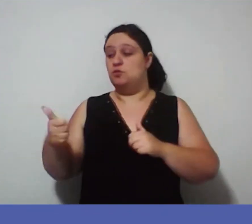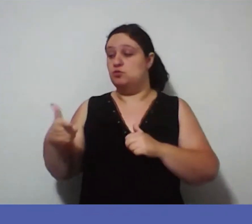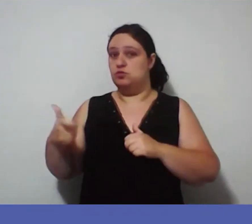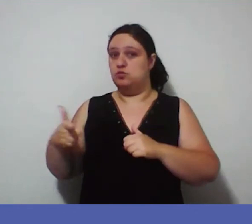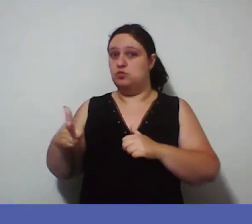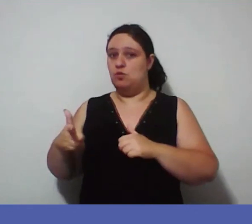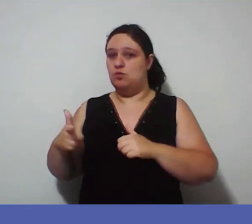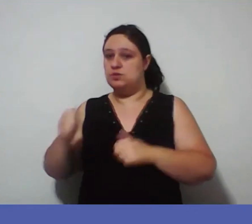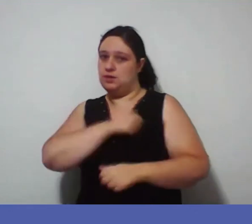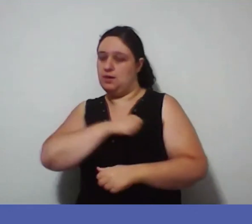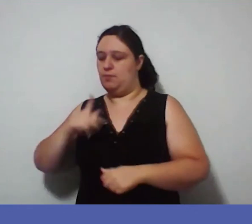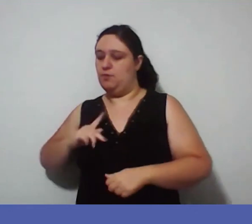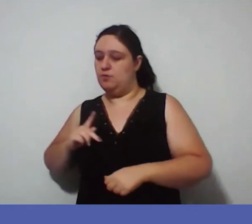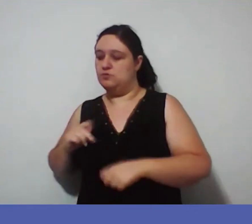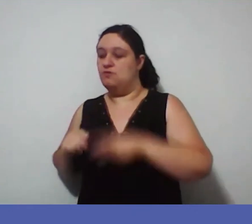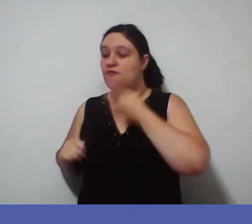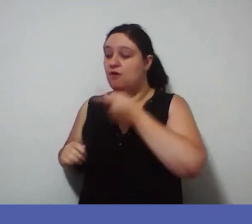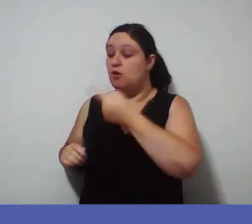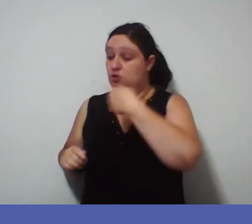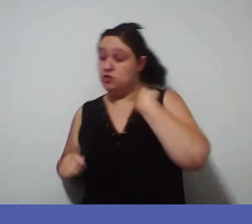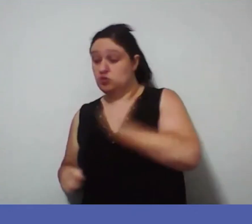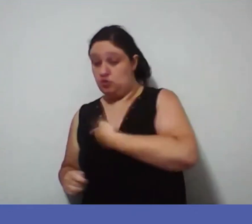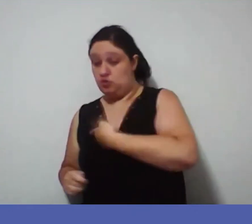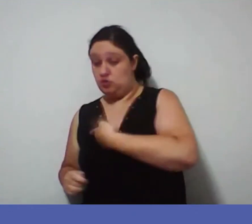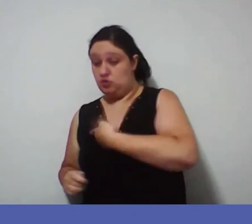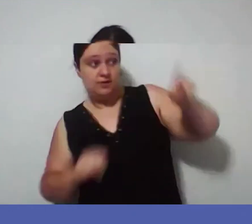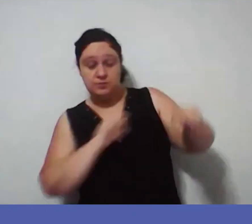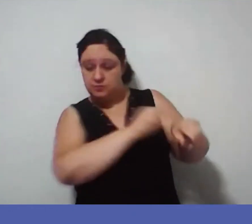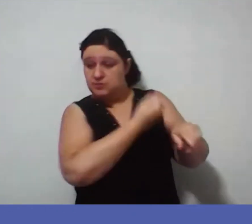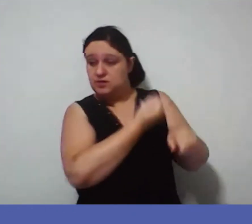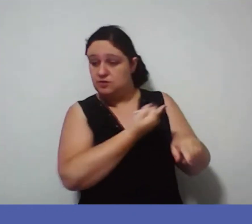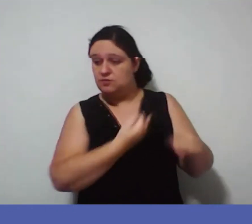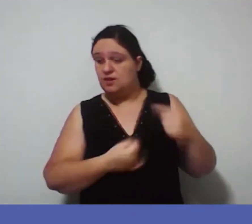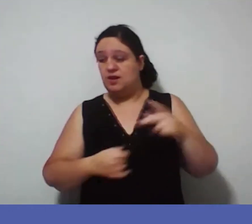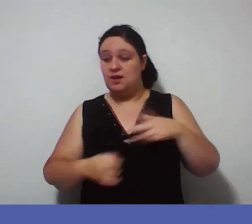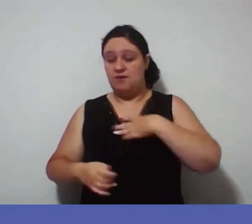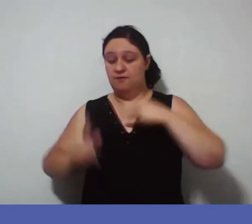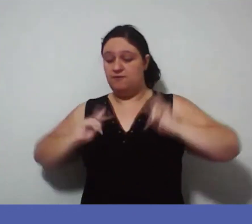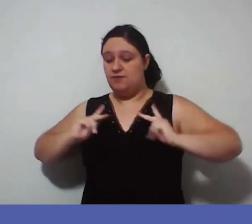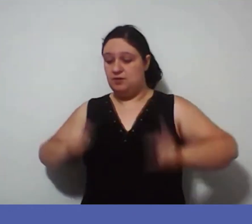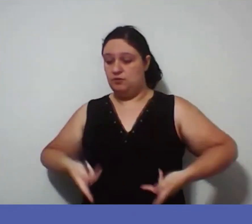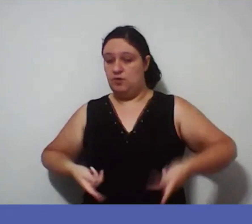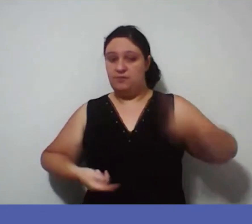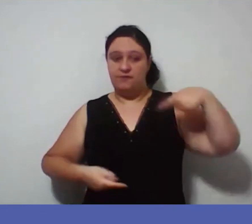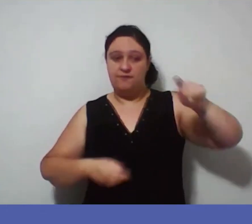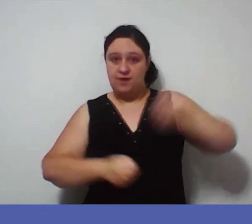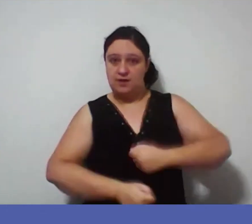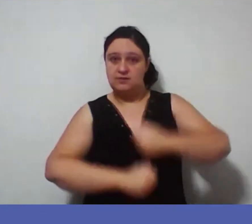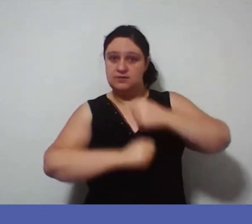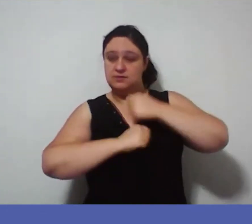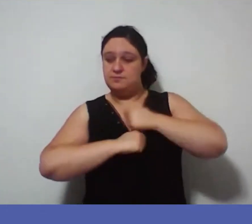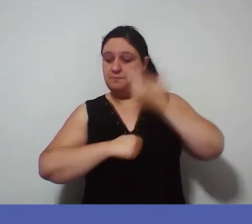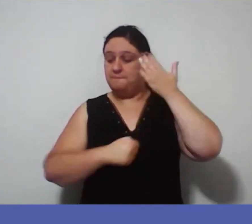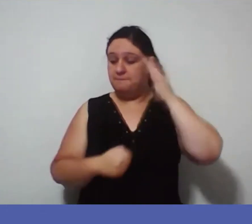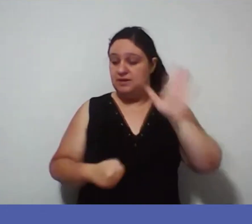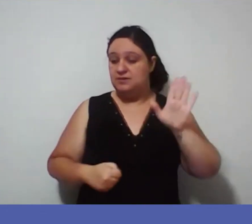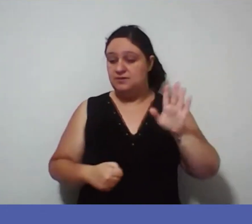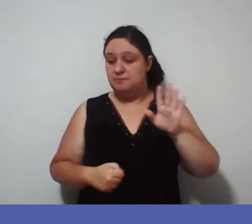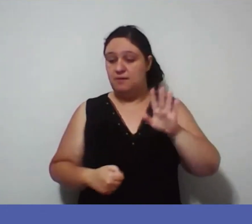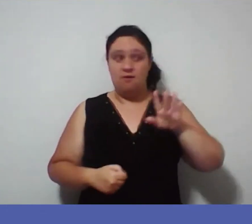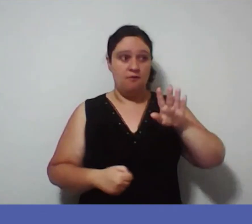que subimos para Jerusalém, e o Filho do Homem será entregue aos principais sacerdotes e aos escribas, eles o condenarão à